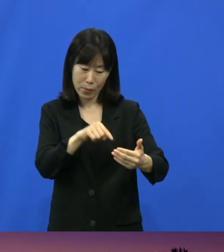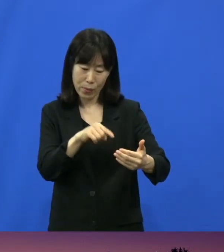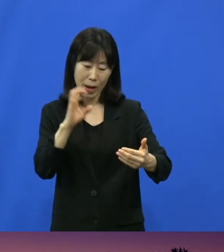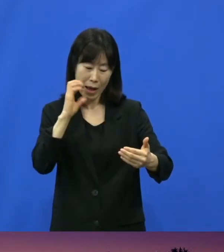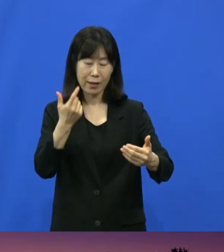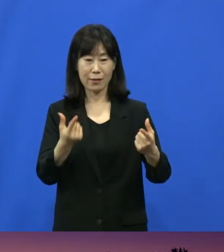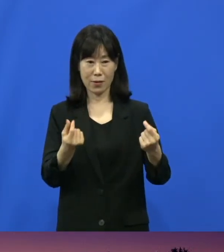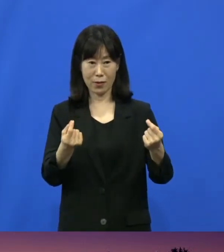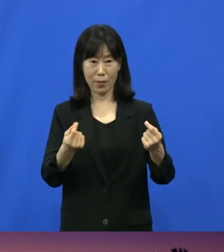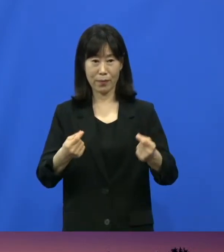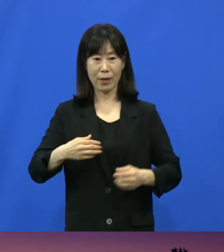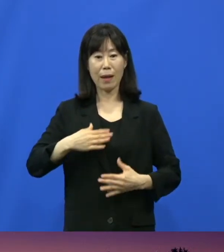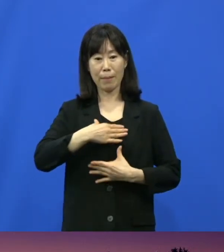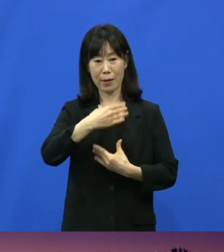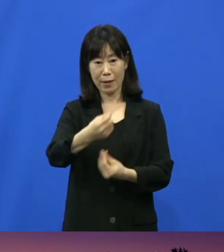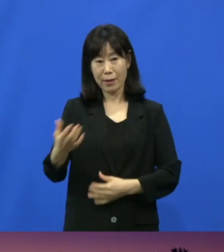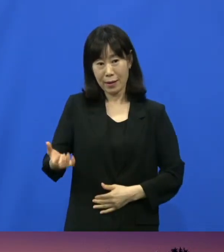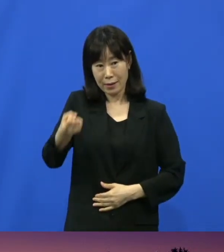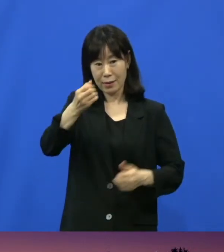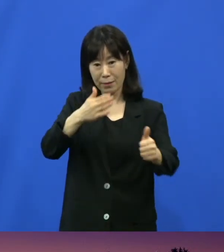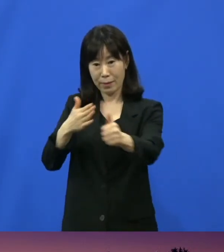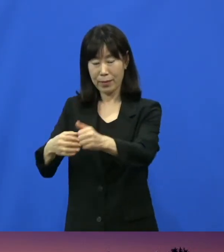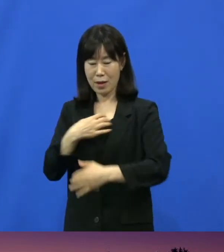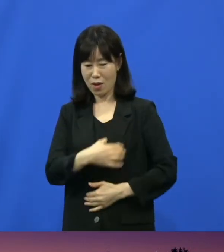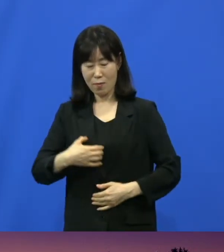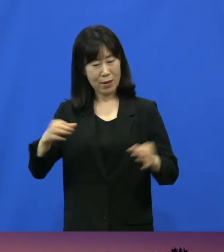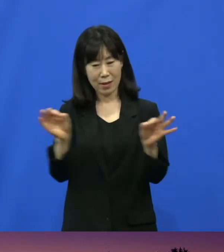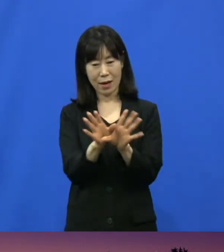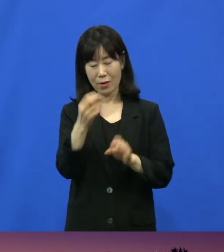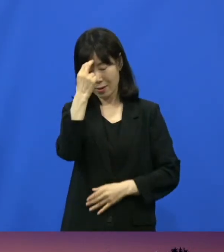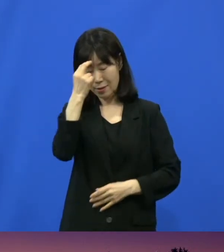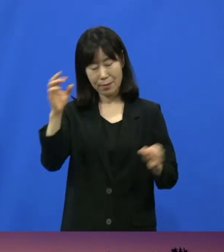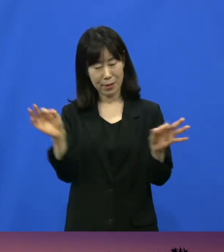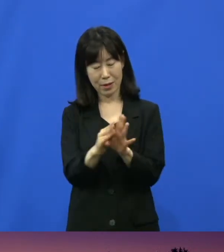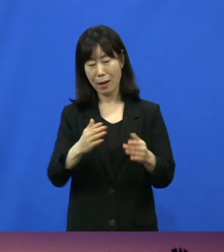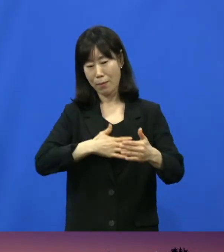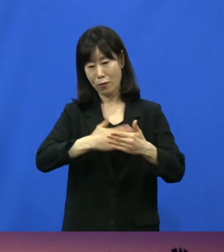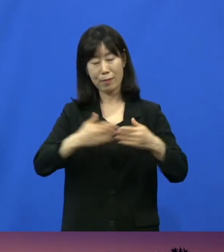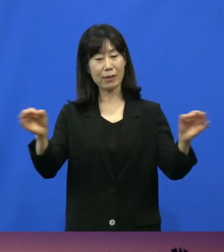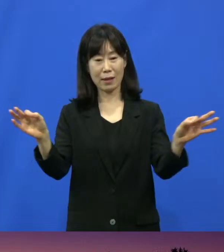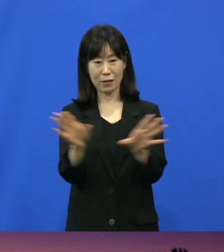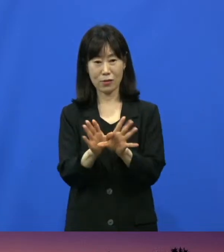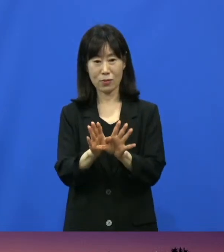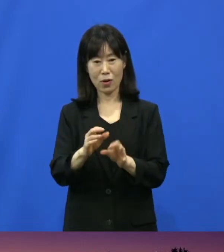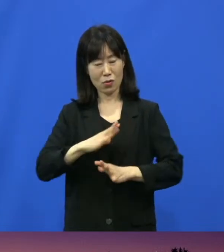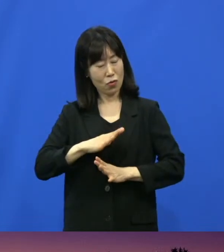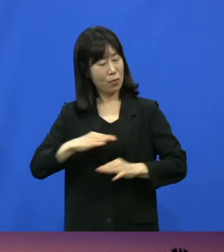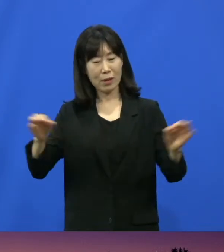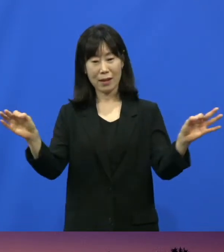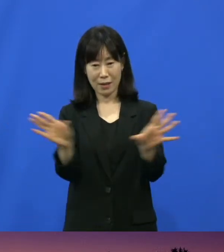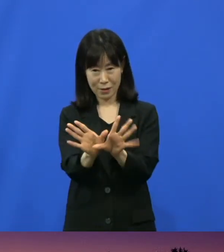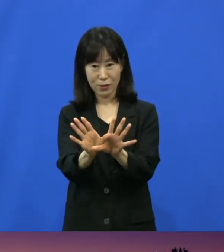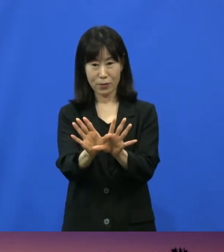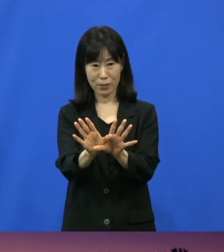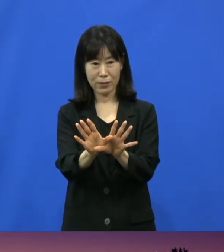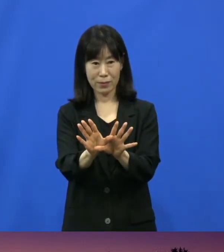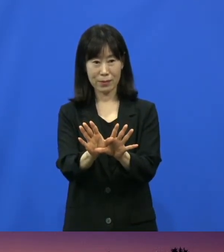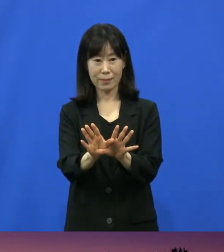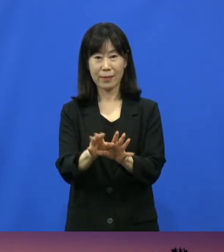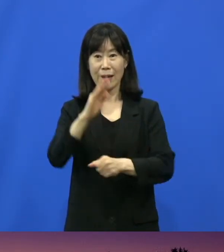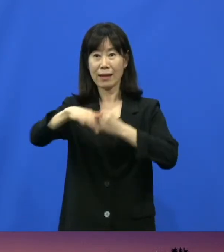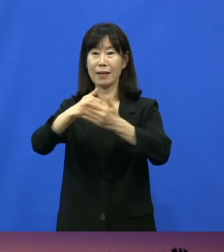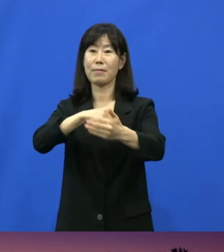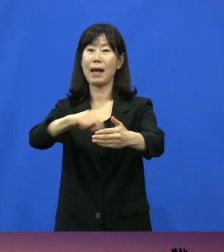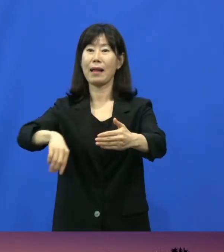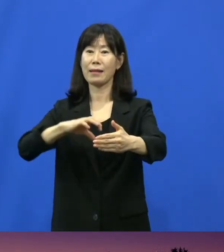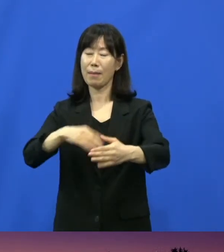여러분, 염려가 떠나가고 근심이 떠나가고 불안이 떠나가고 두려움이 사라지고 그분